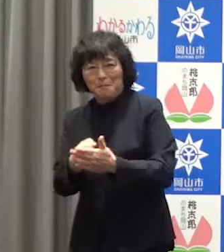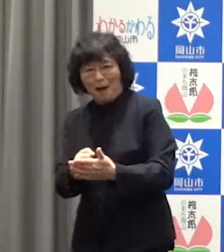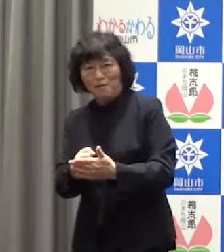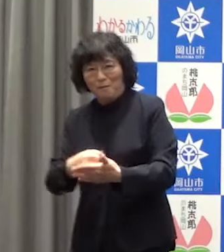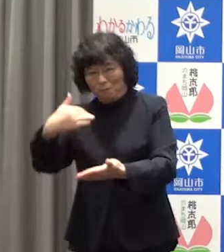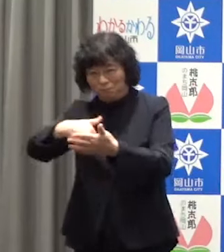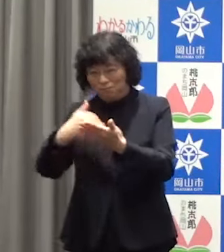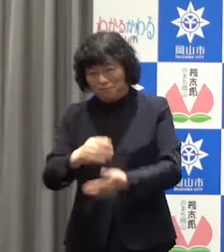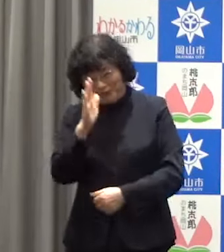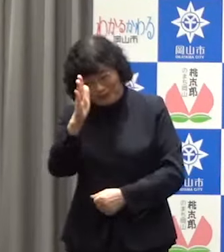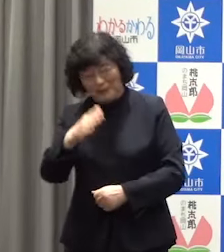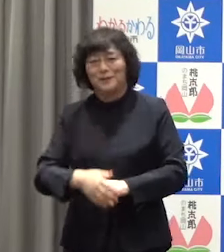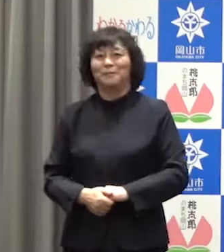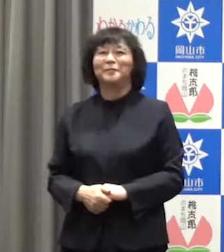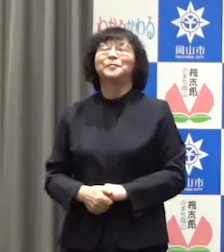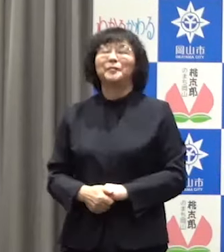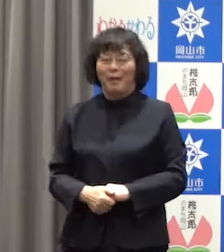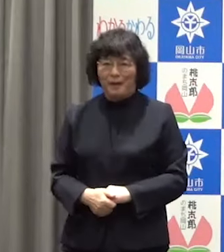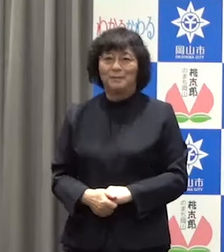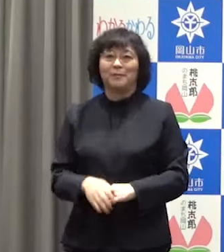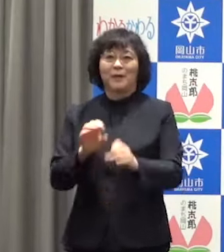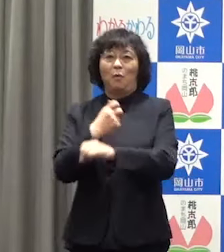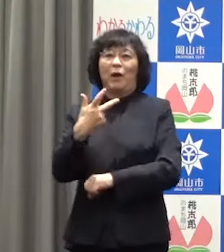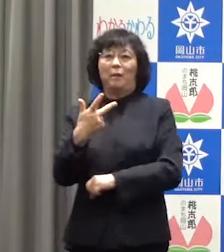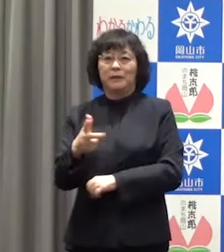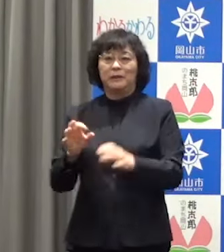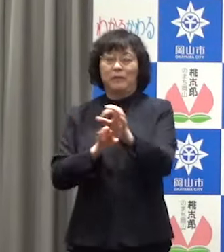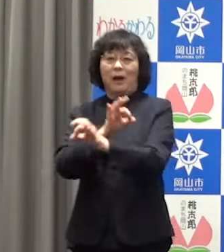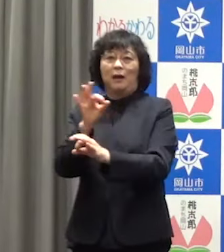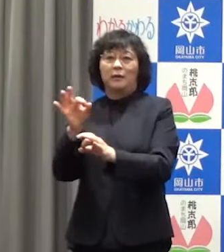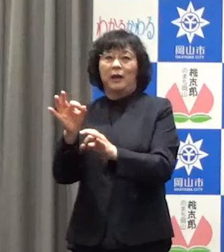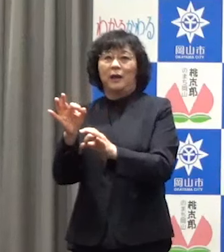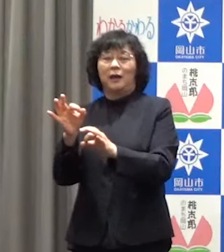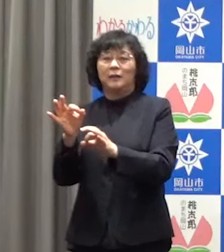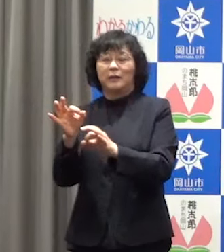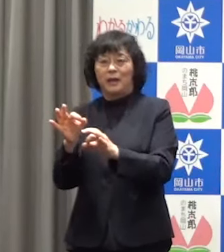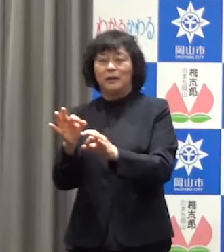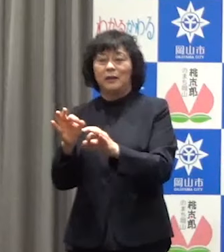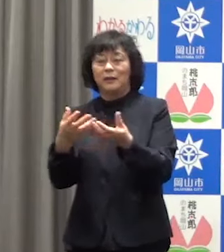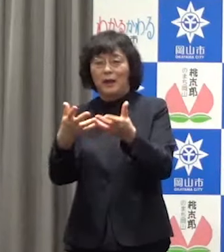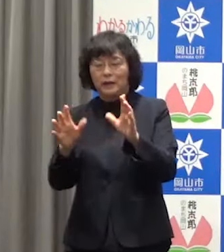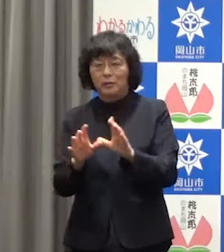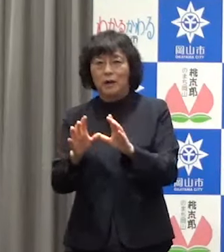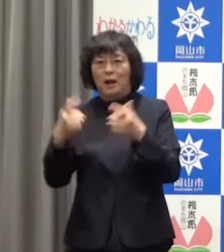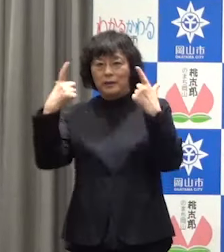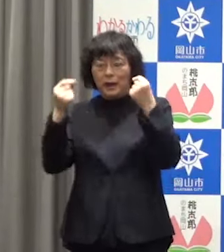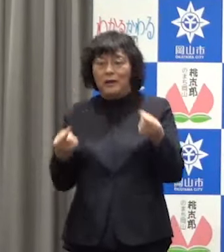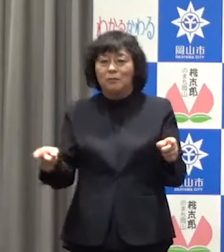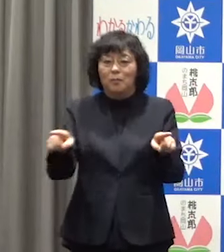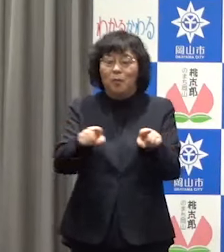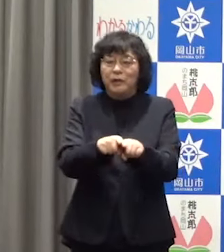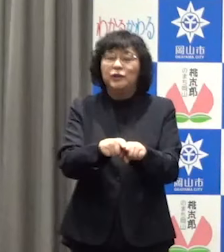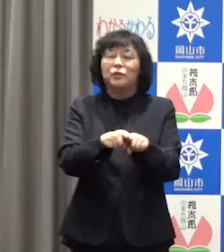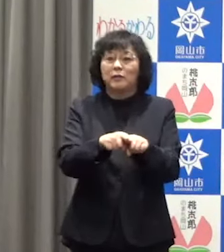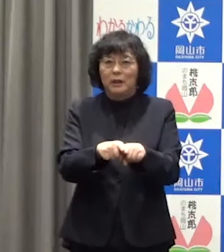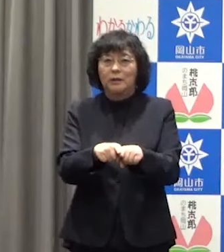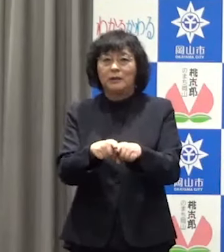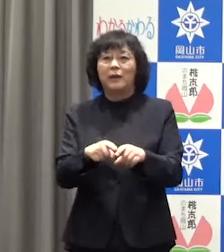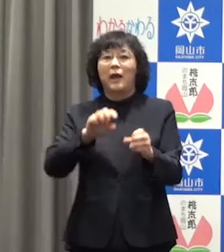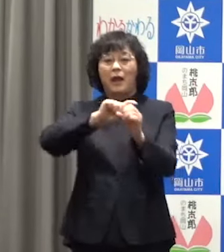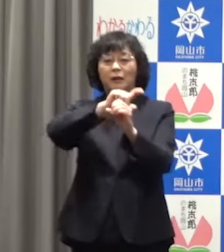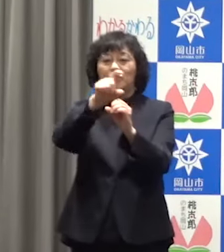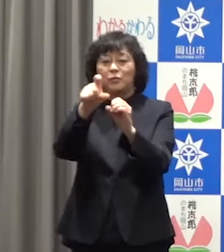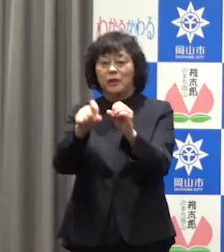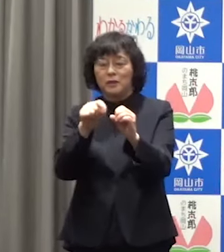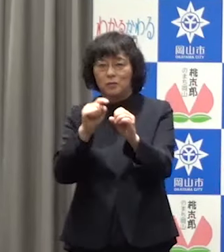い、岡山市ですね、経済界も大学も一緒になって SDGs 一生懸命やっております